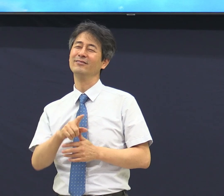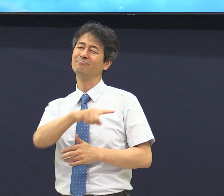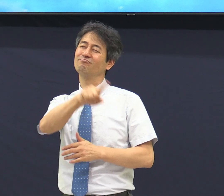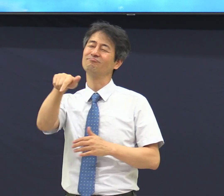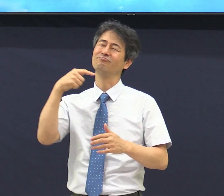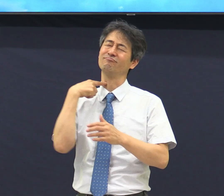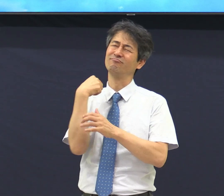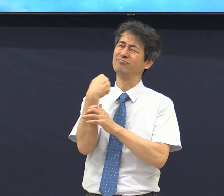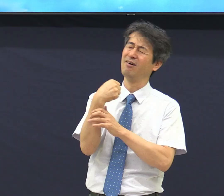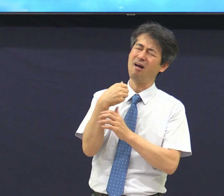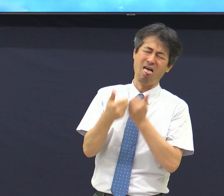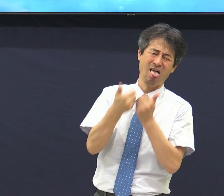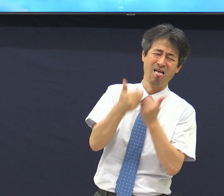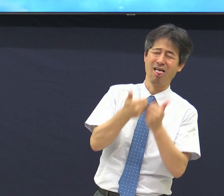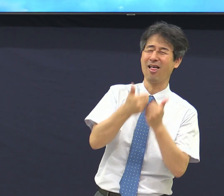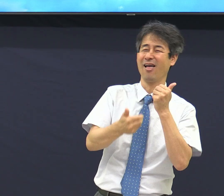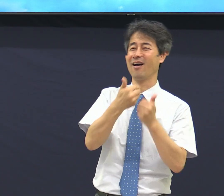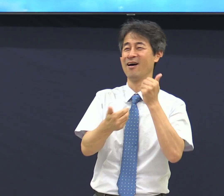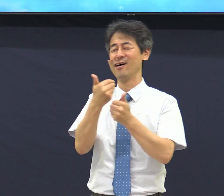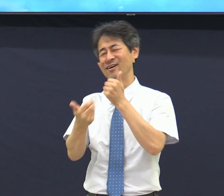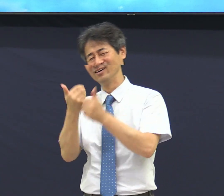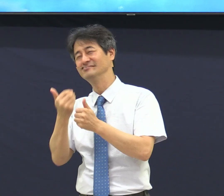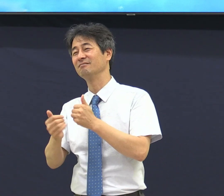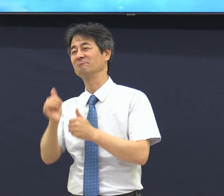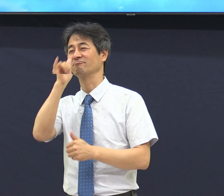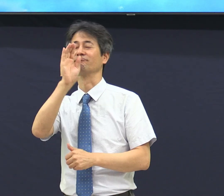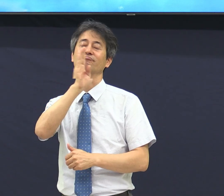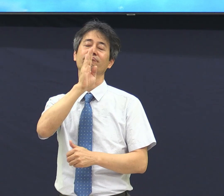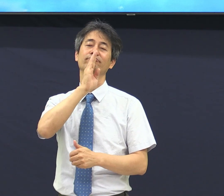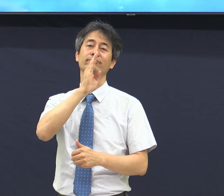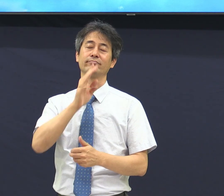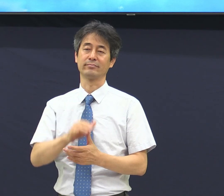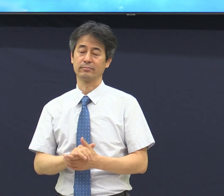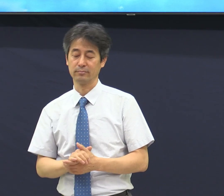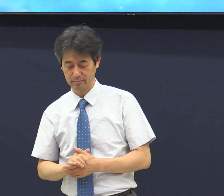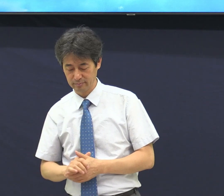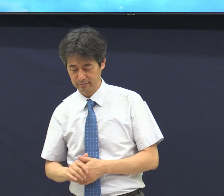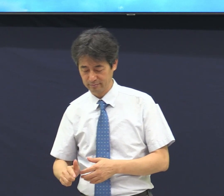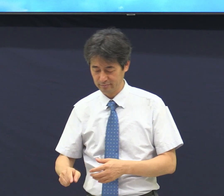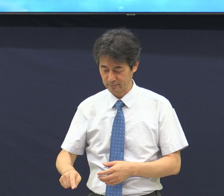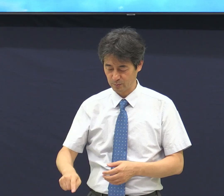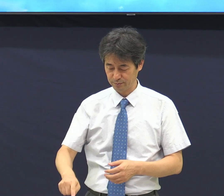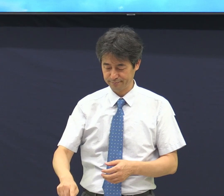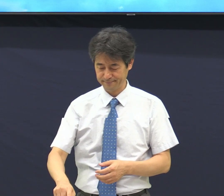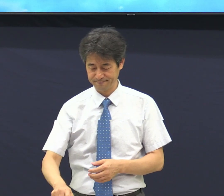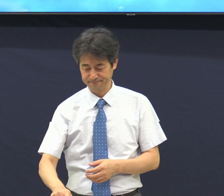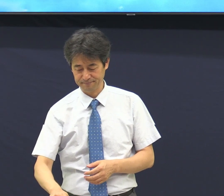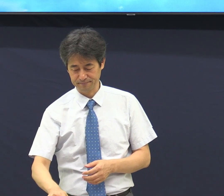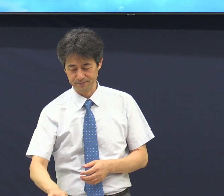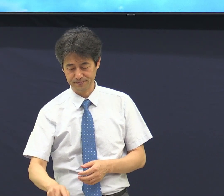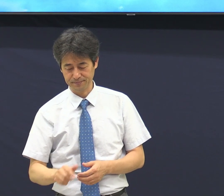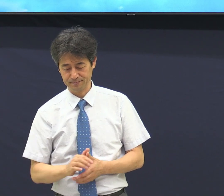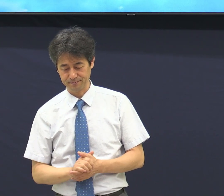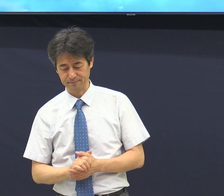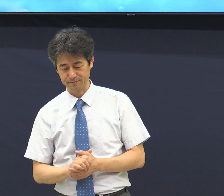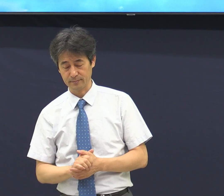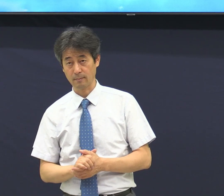된다라고 생각하는, 그리고 이것을 이게 맞나? 라고 하면서 고개를 갸웃거리는 사람도 있을